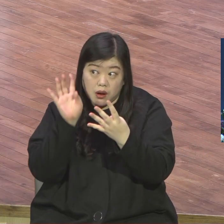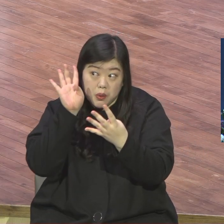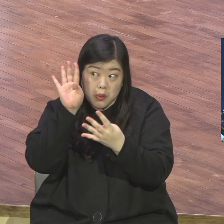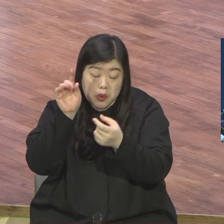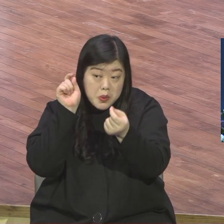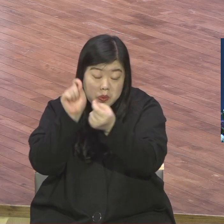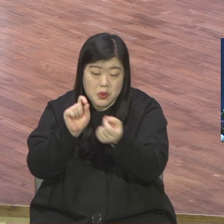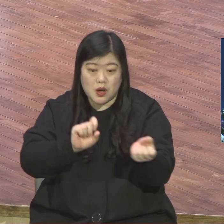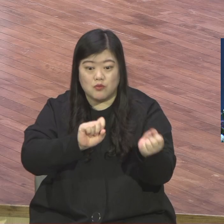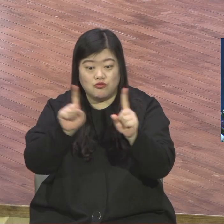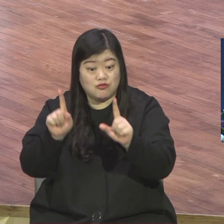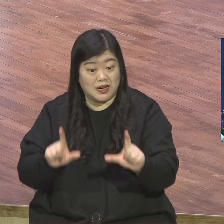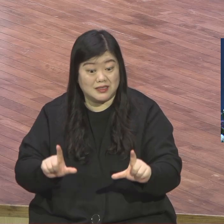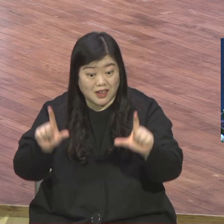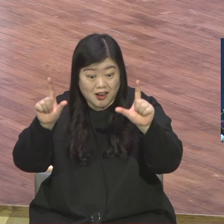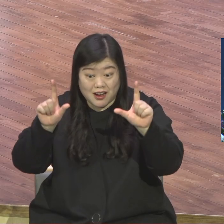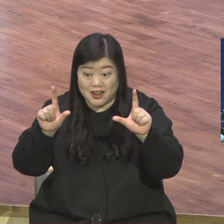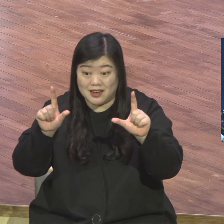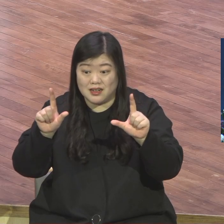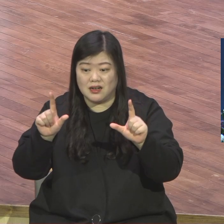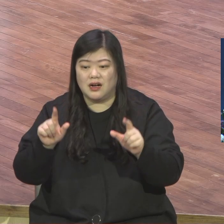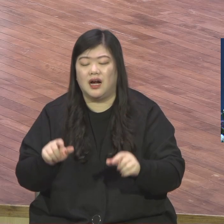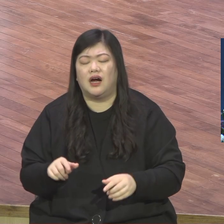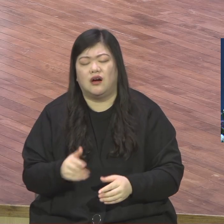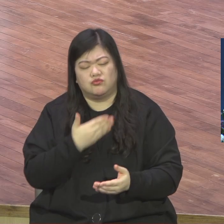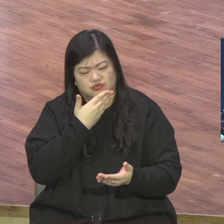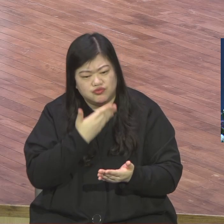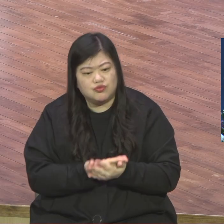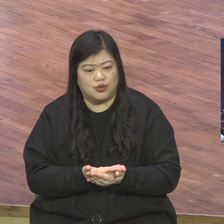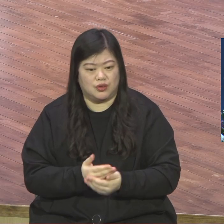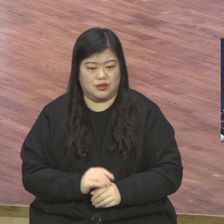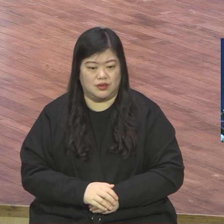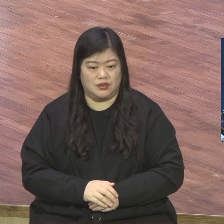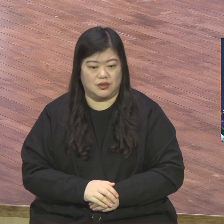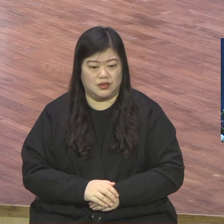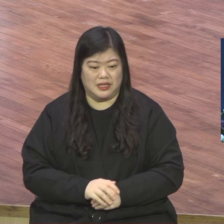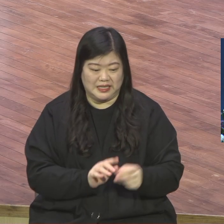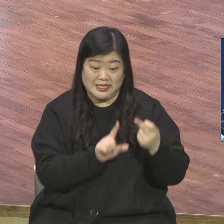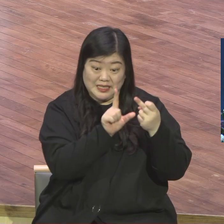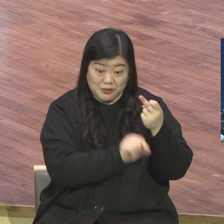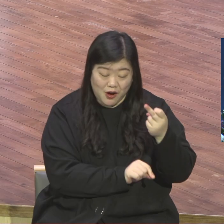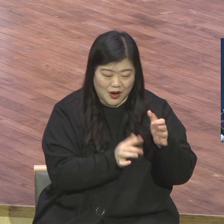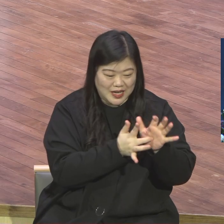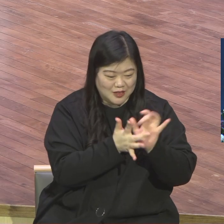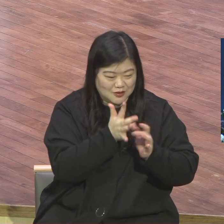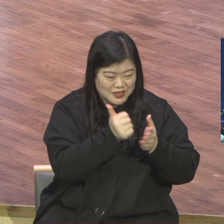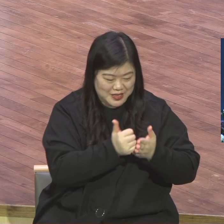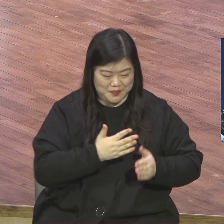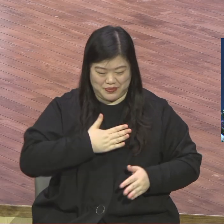감격. 주님의 탄생 성탄절 주님이